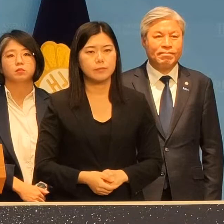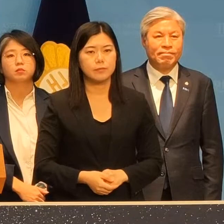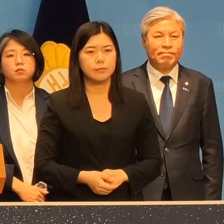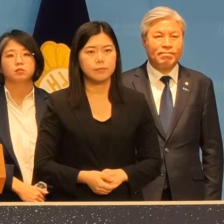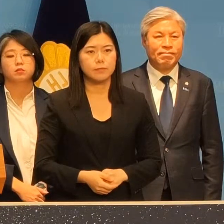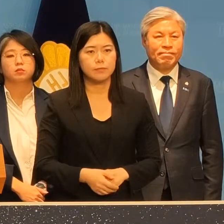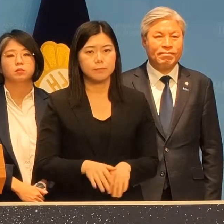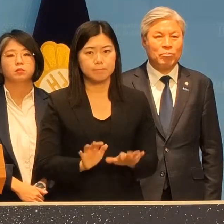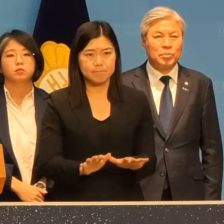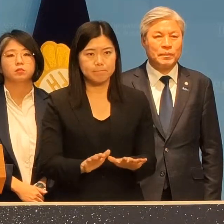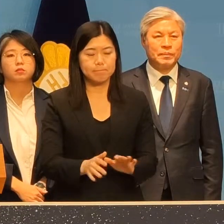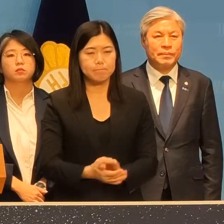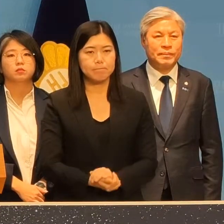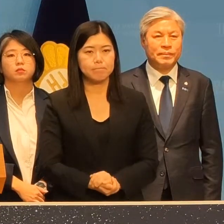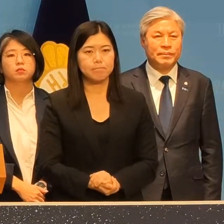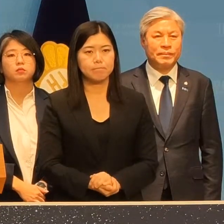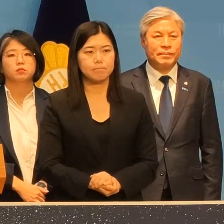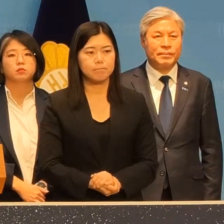오늘